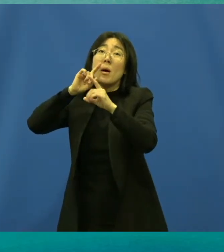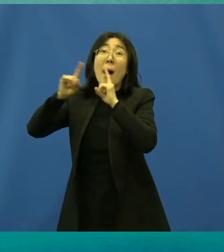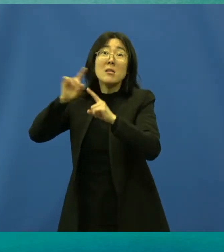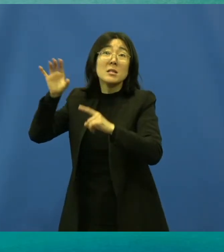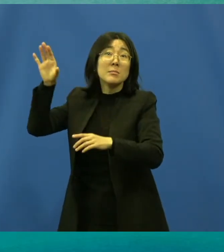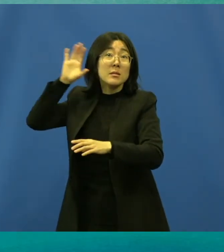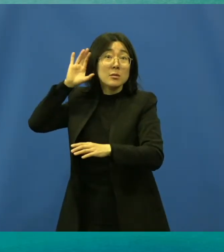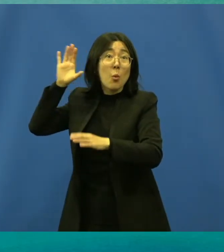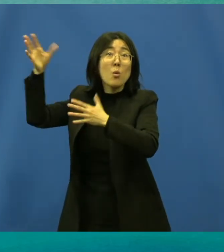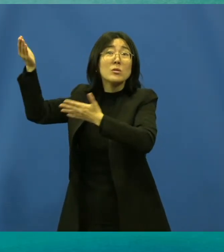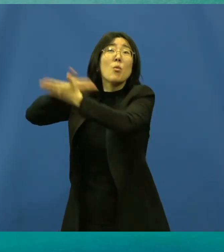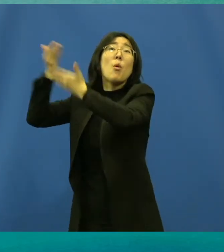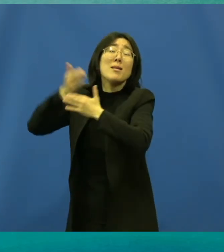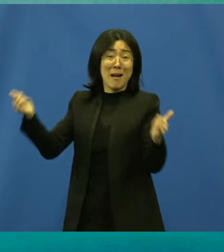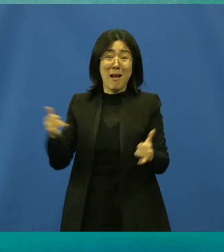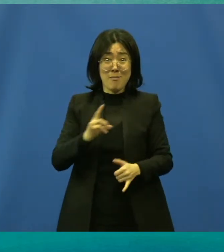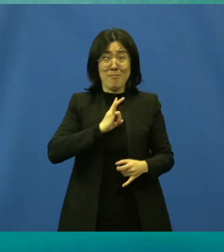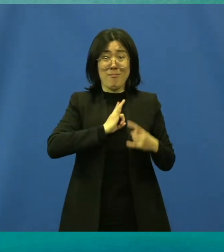들었어요.